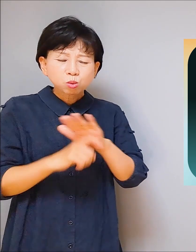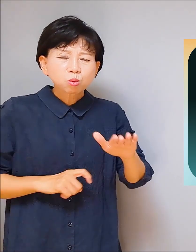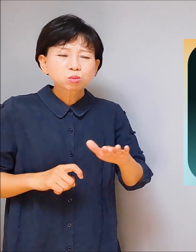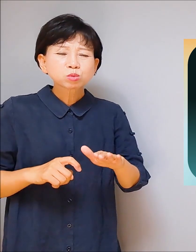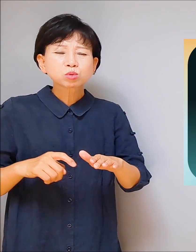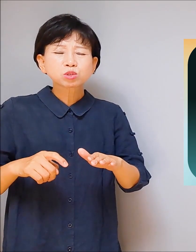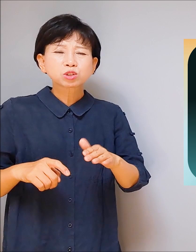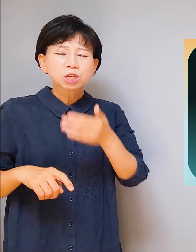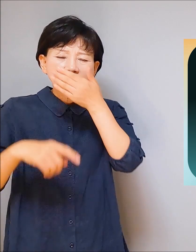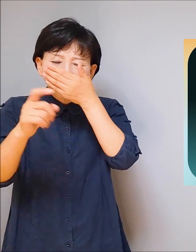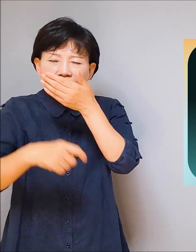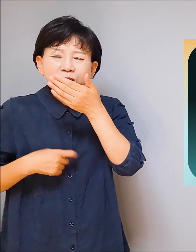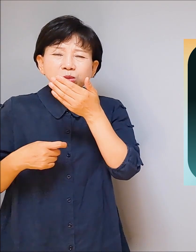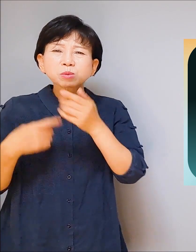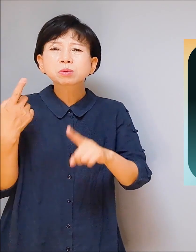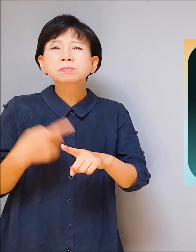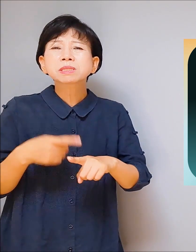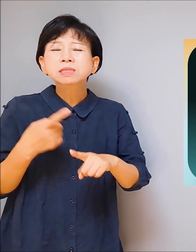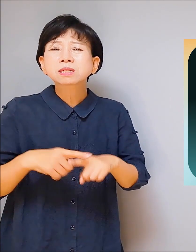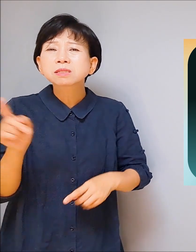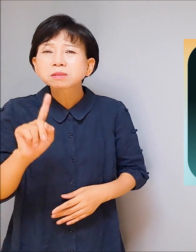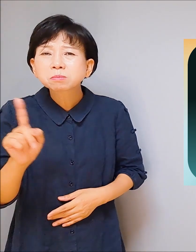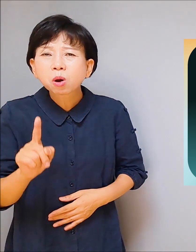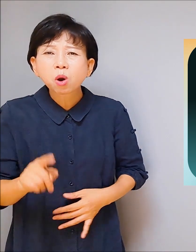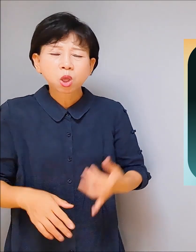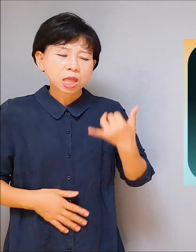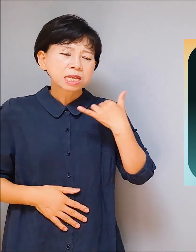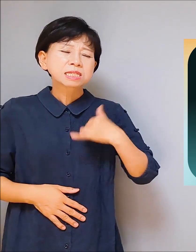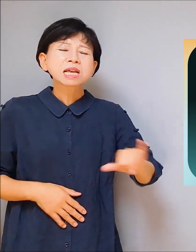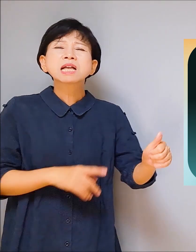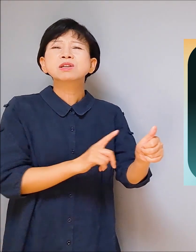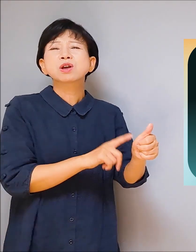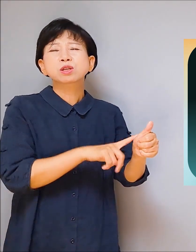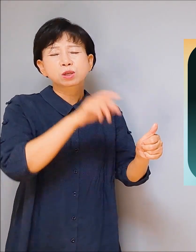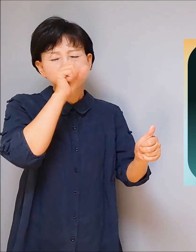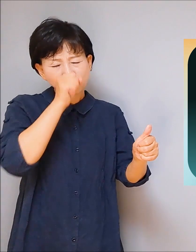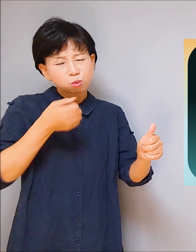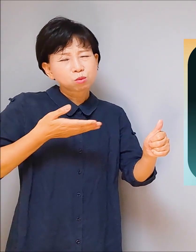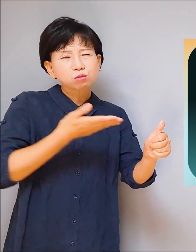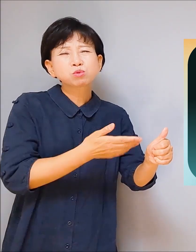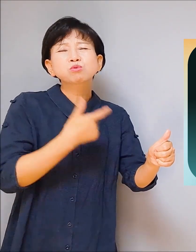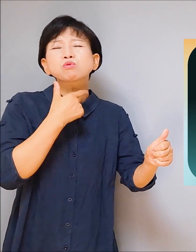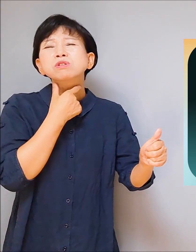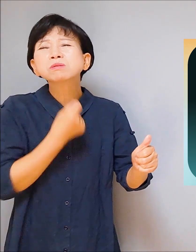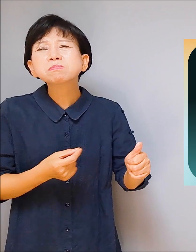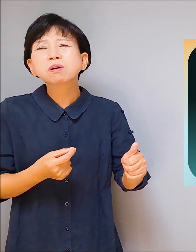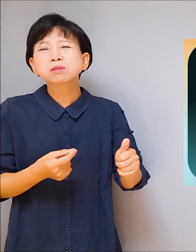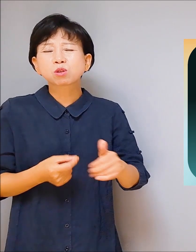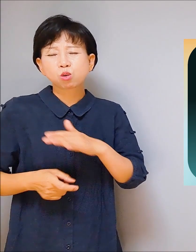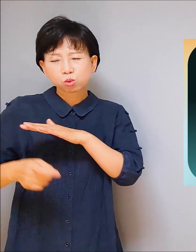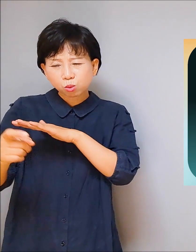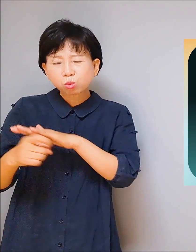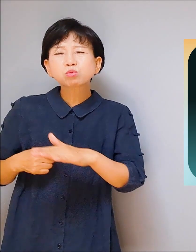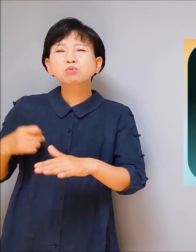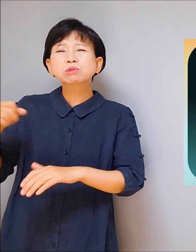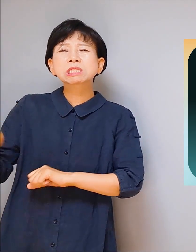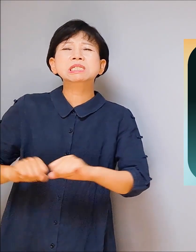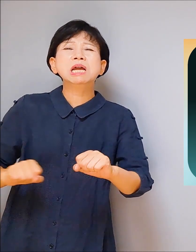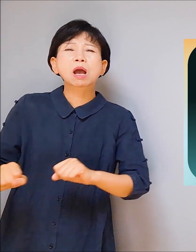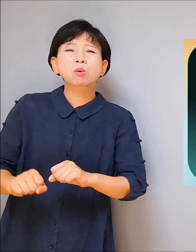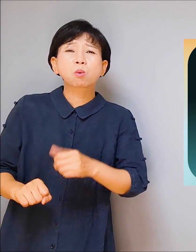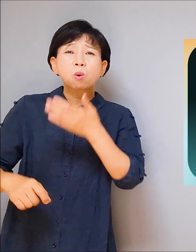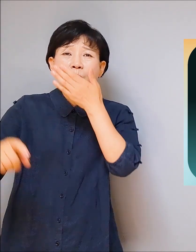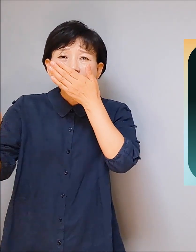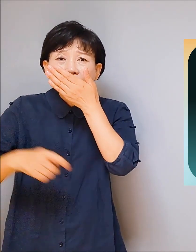거 주려고 그 짓 한대요. 부모 마음이 그런 거예요. 좋은 것으로 자식에게 줄 알거든.